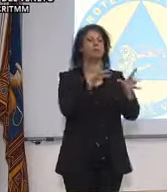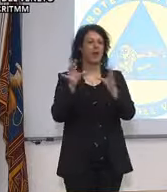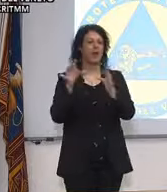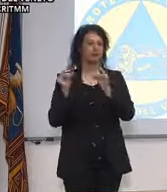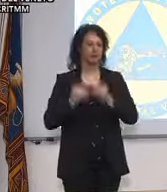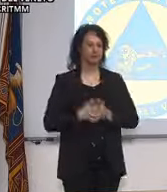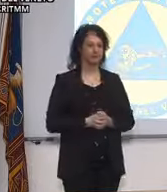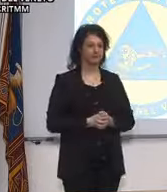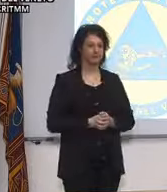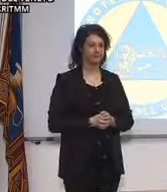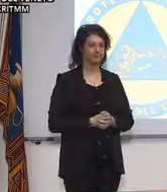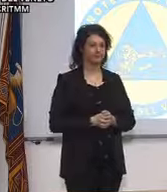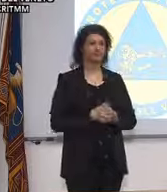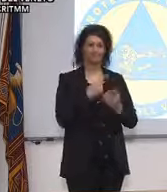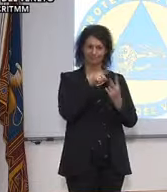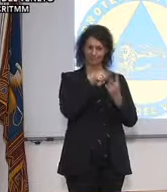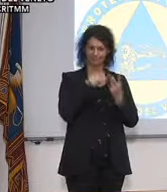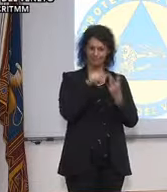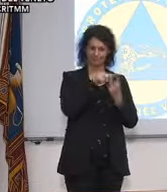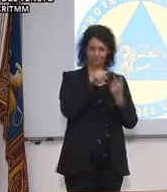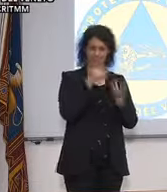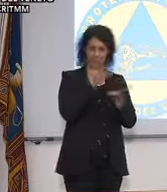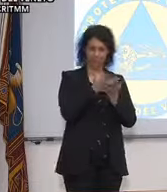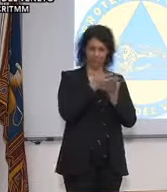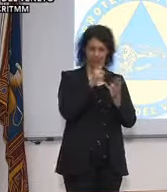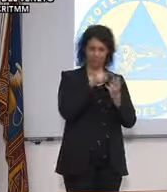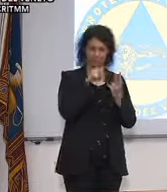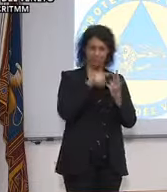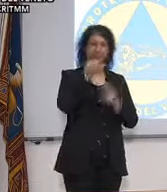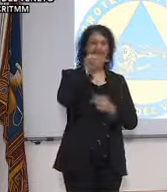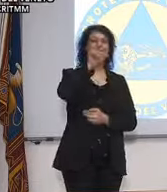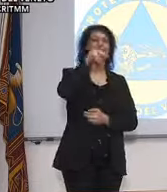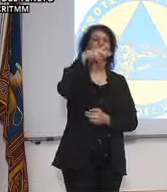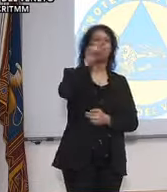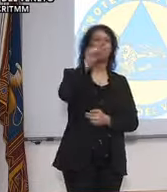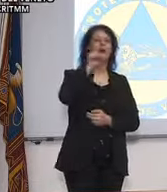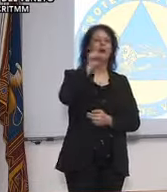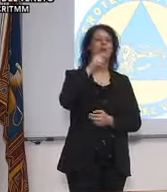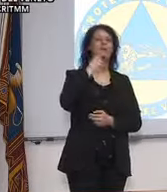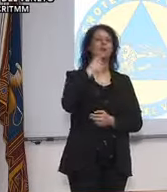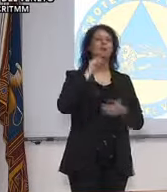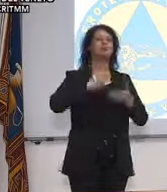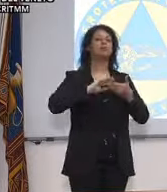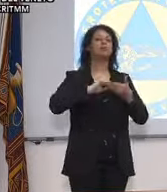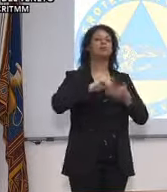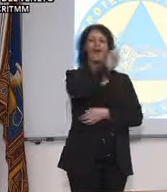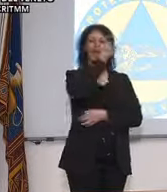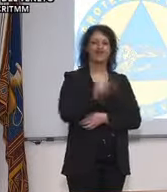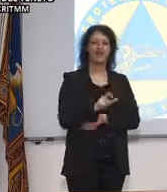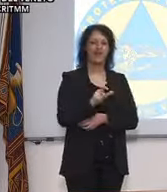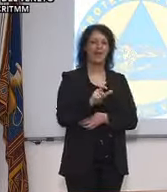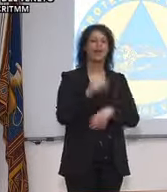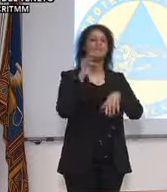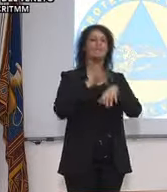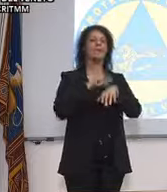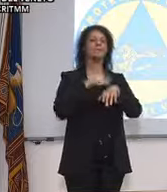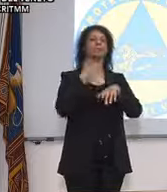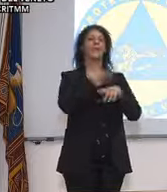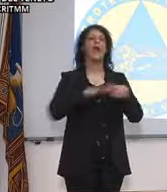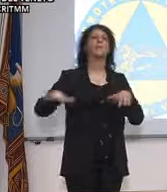stato, rispetto a queste due affermazioni di SIMA, SIMA è Società Italiana Medicina per l'Ambiente,